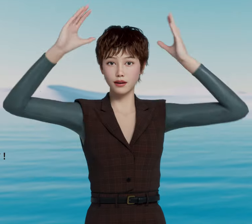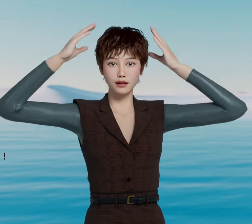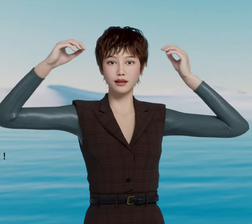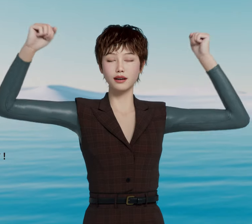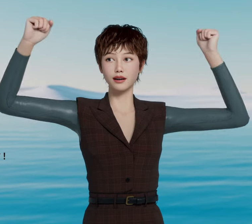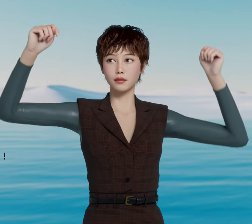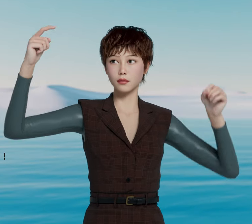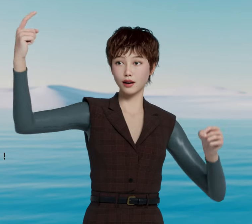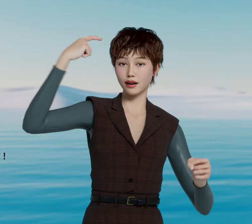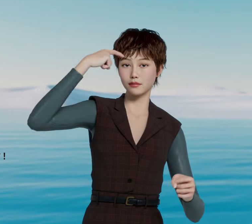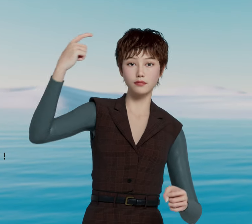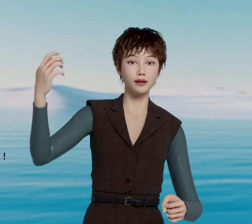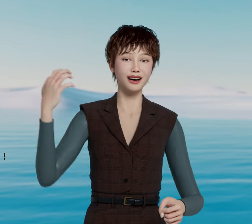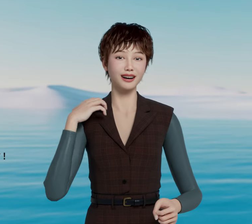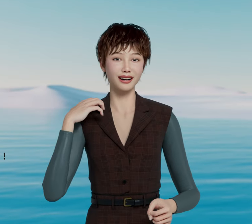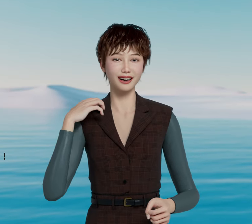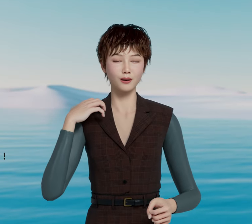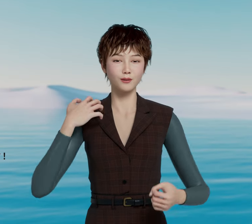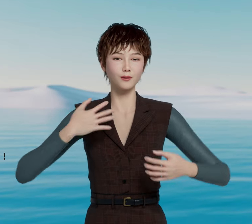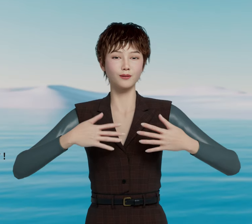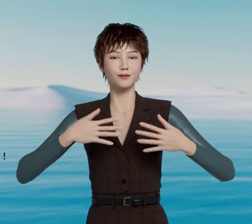ーに任命され、幸せです。